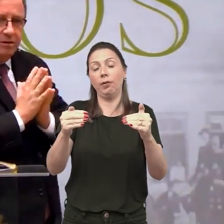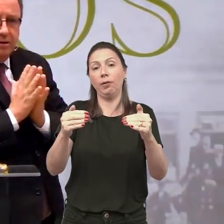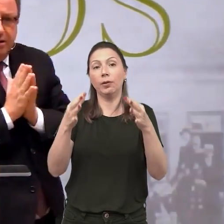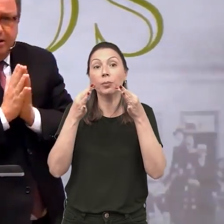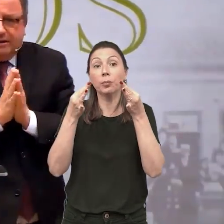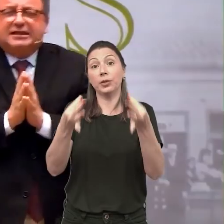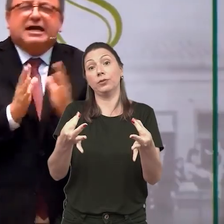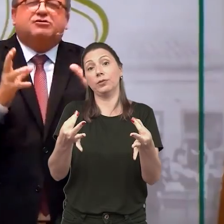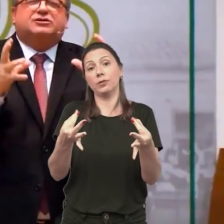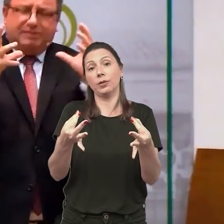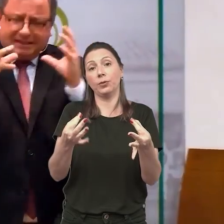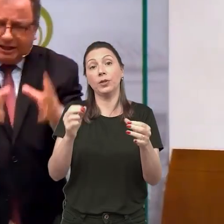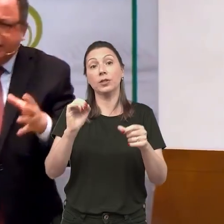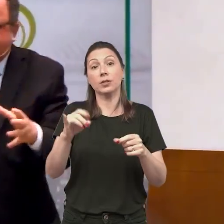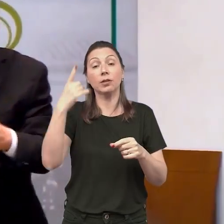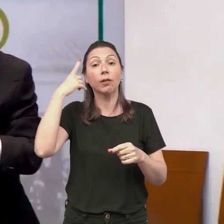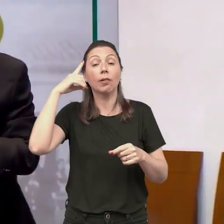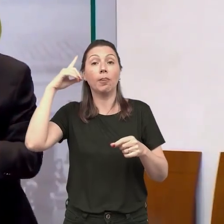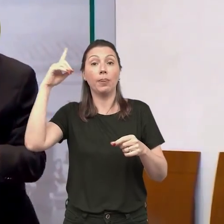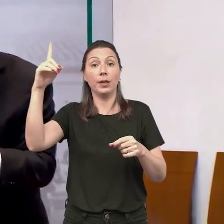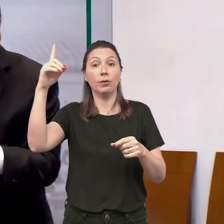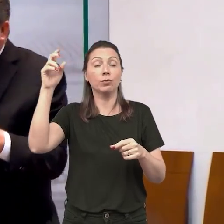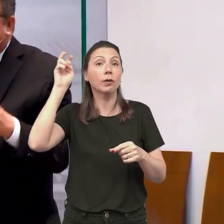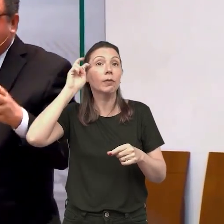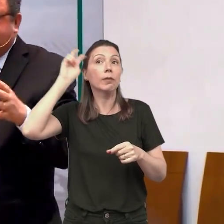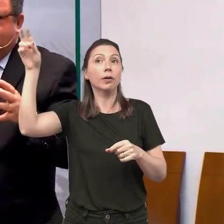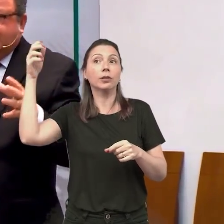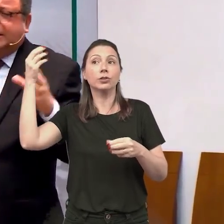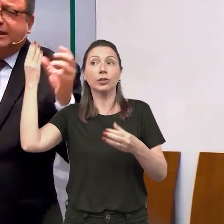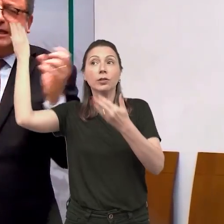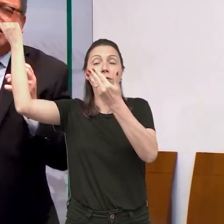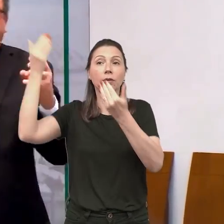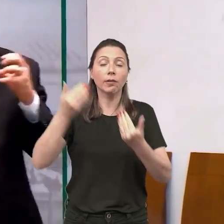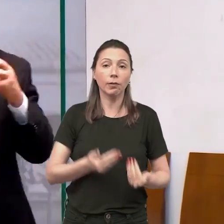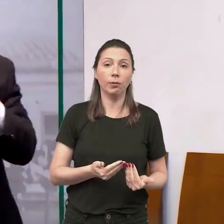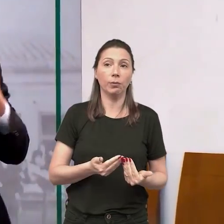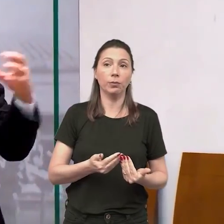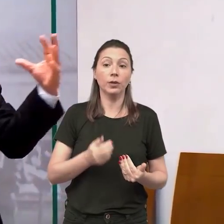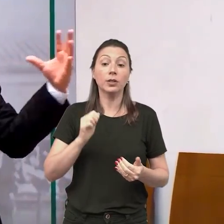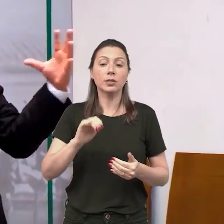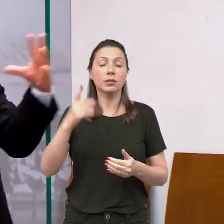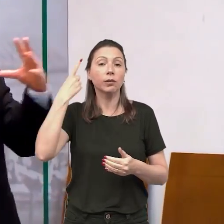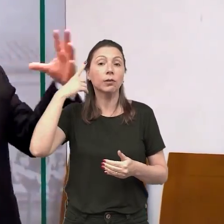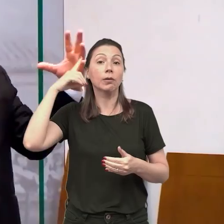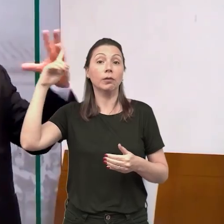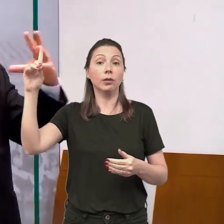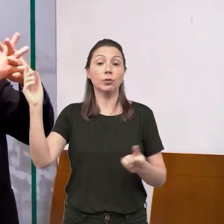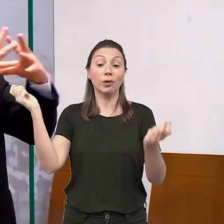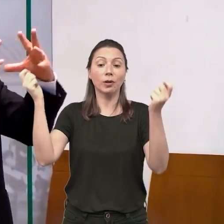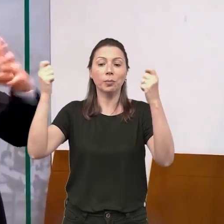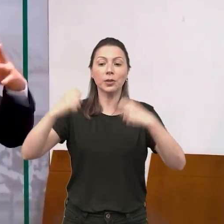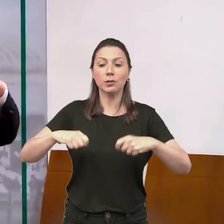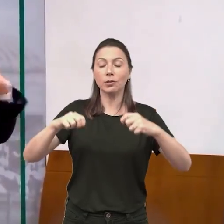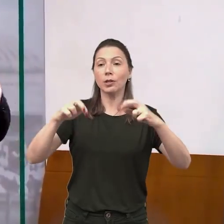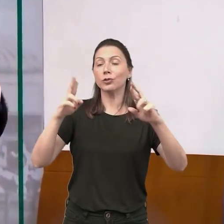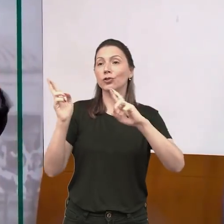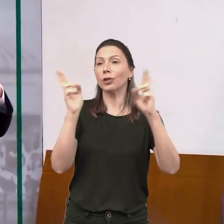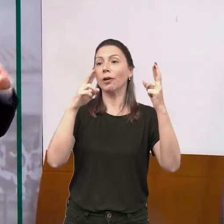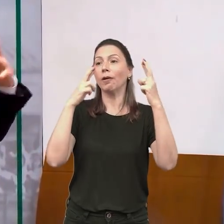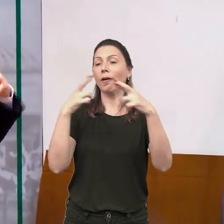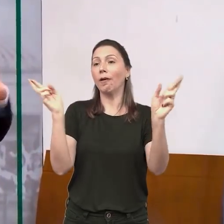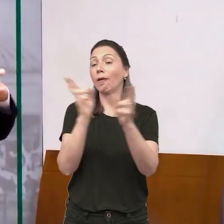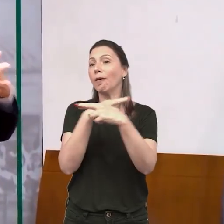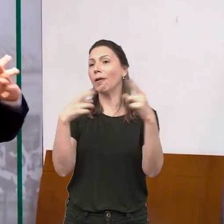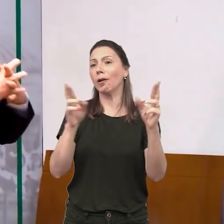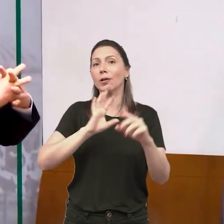atenção. Se Deus deu inteligência para a gente, se Deus nos deu a capacidade de nos relacionar com Ele pelo